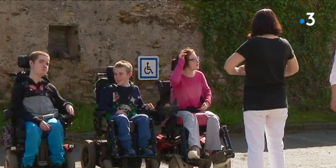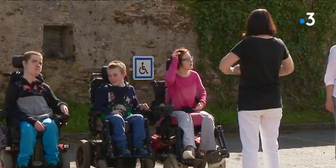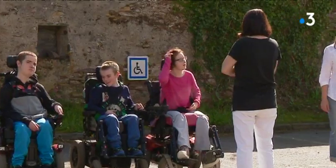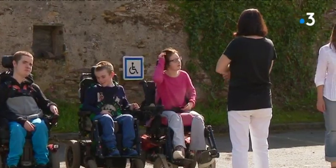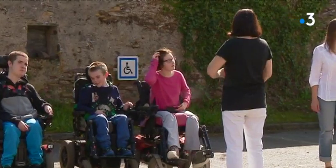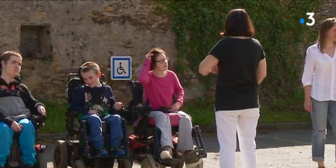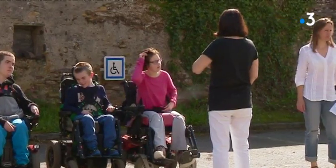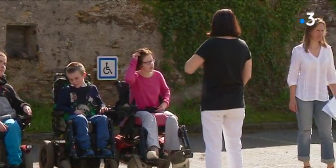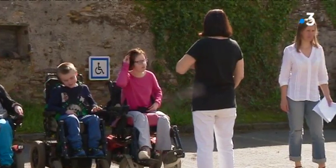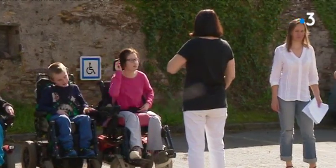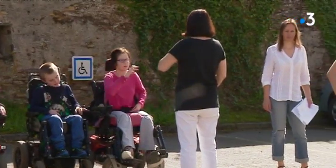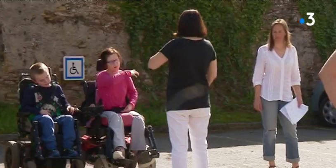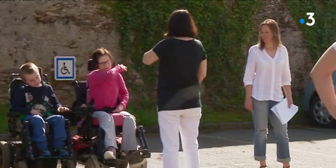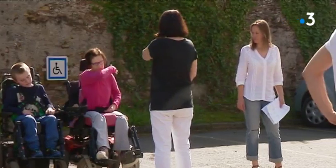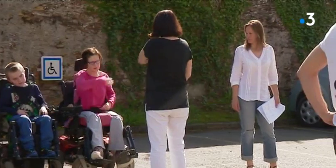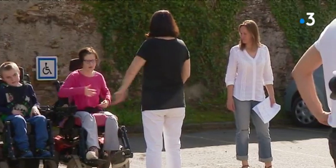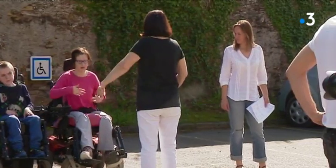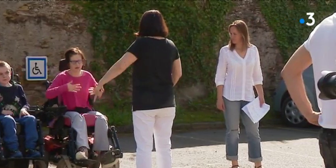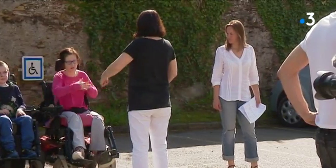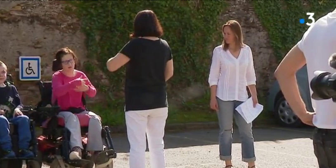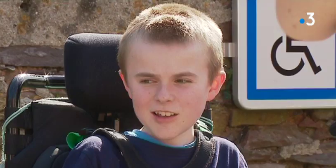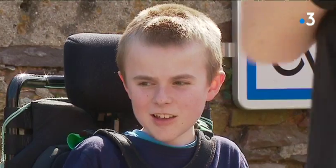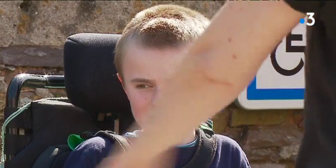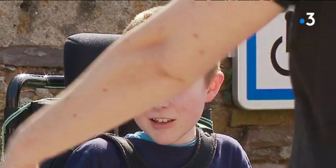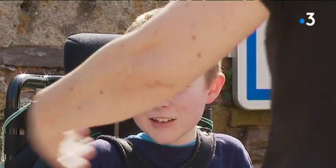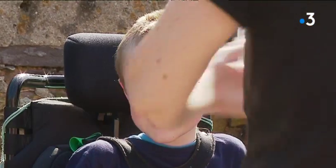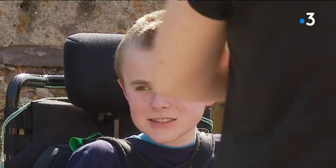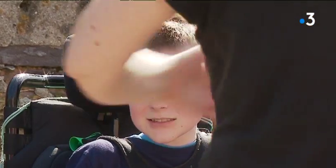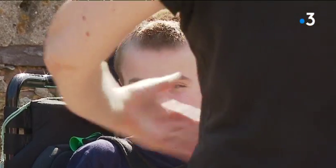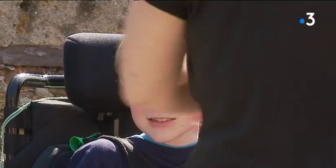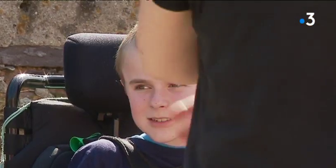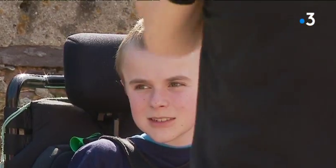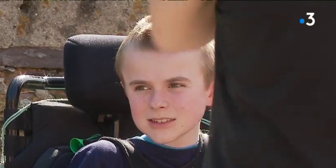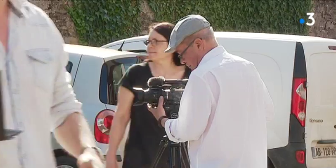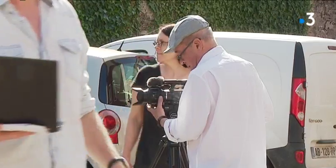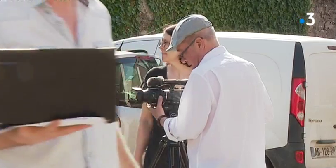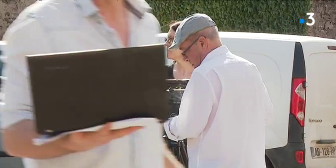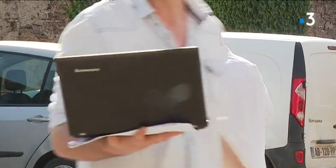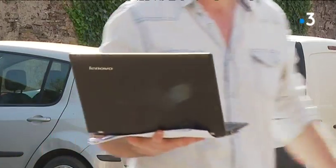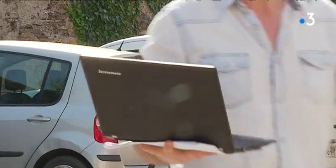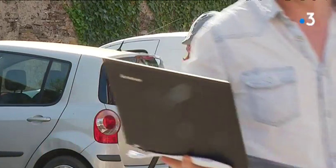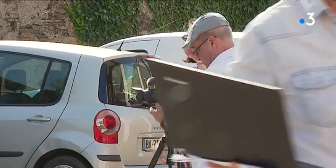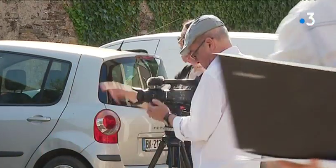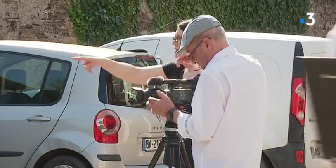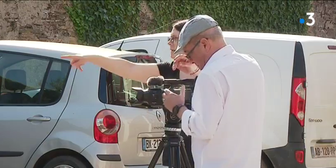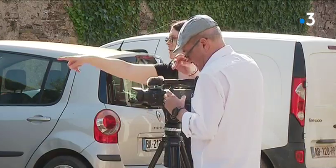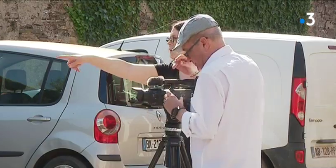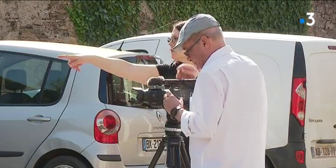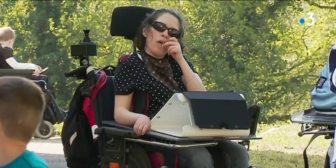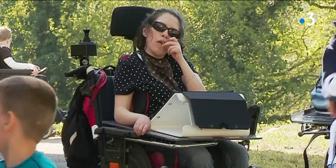Ce projet pédagogique a donc permis de créer un lien durable entre ces jeunes aux divers handicaps. Mais à l'intérêt collectif, s'est ajouté